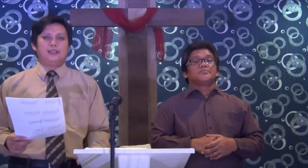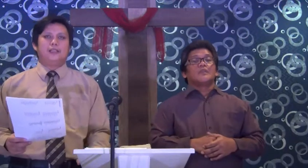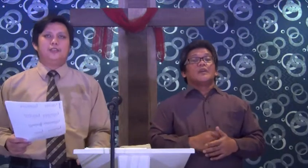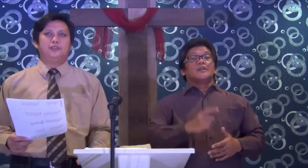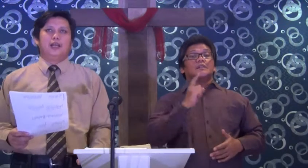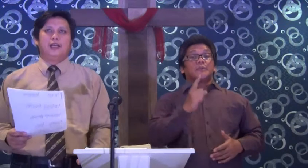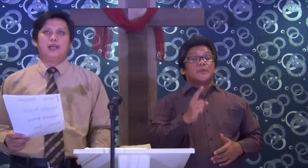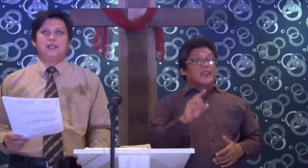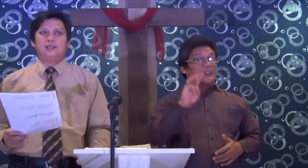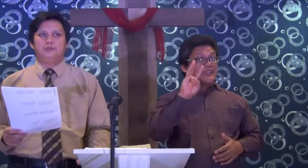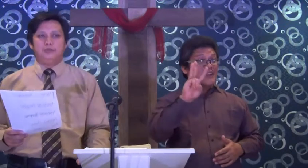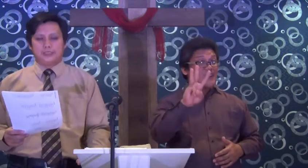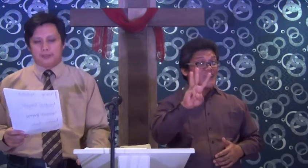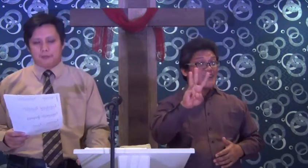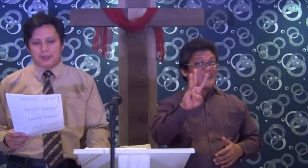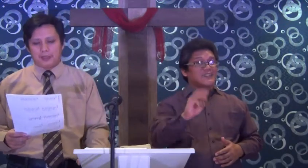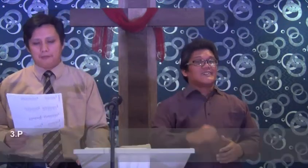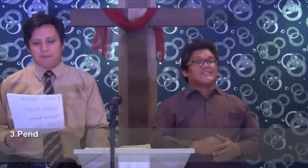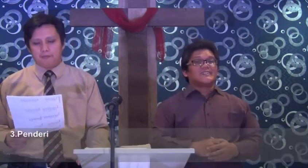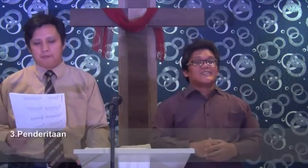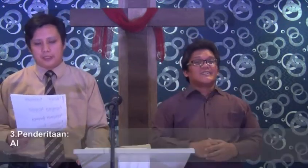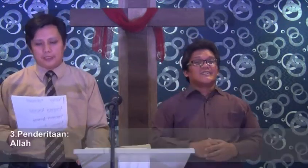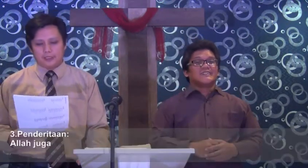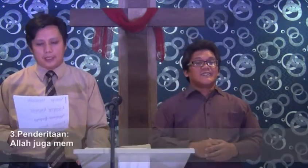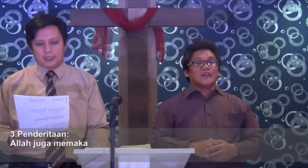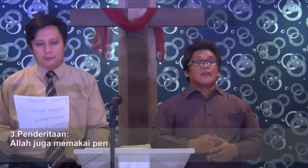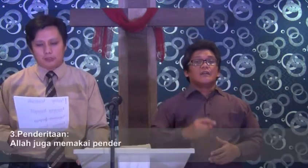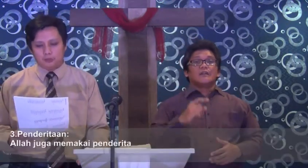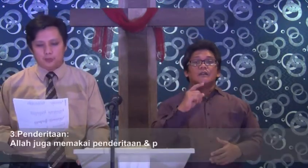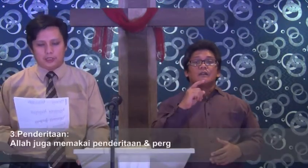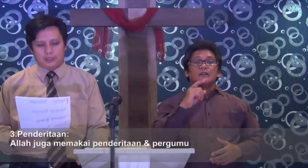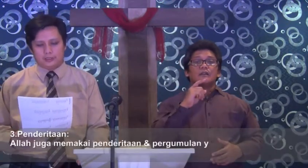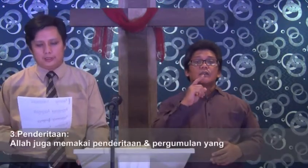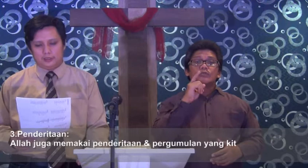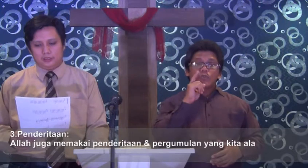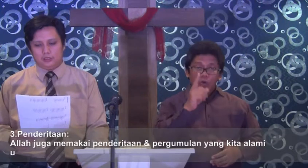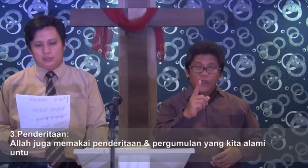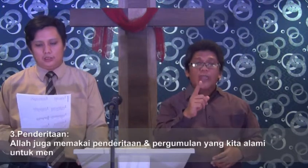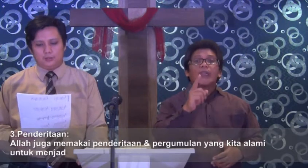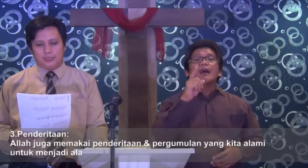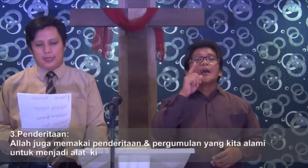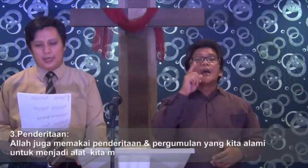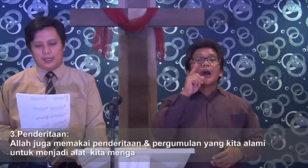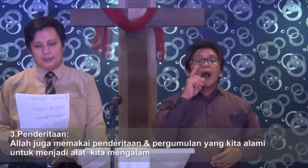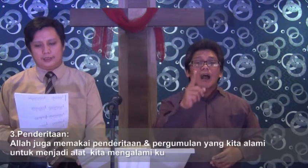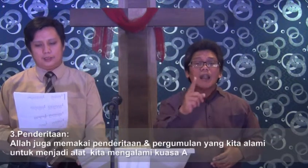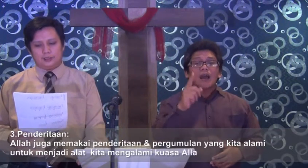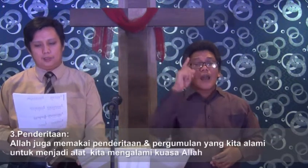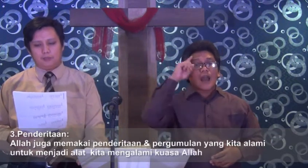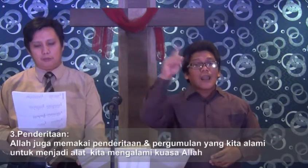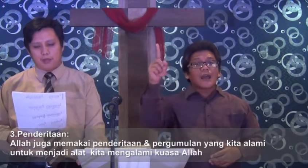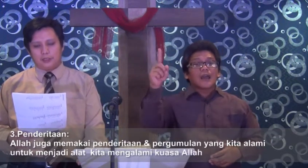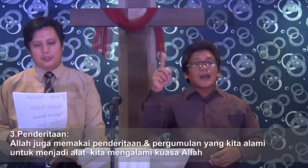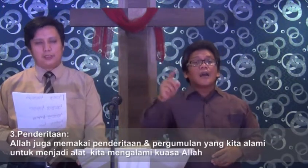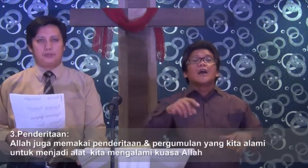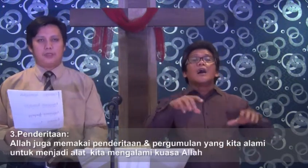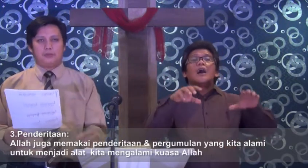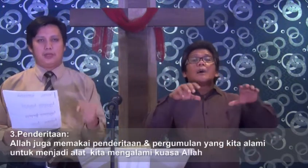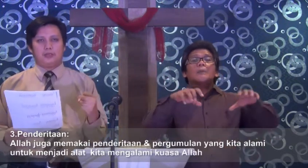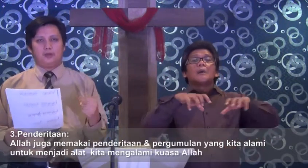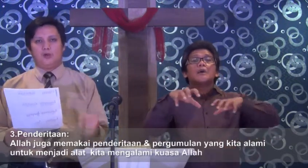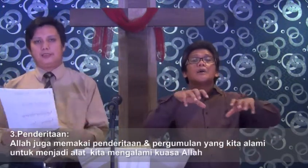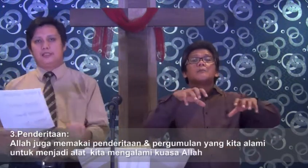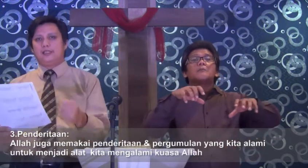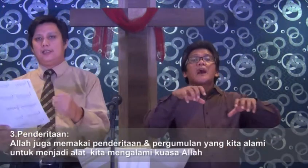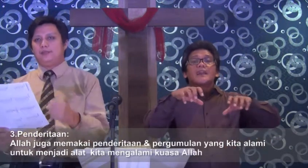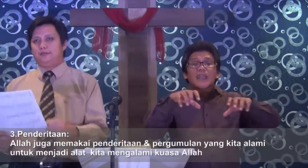Tetapi yang ketiga juga, Allah bisa memakai penderitaan dan pergumulan untuk menjadi alatnya, untuk membawa kita semakin